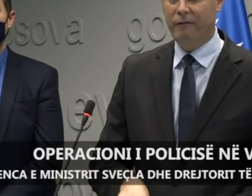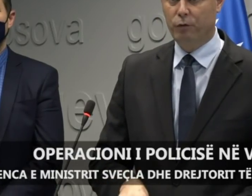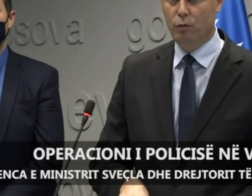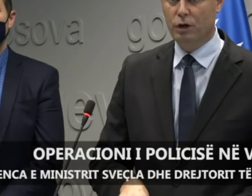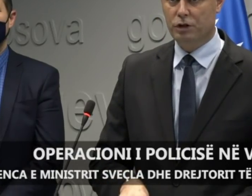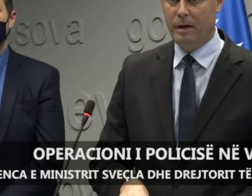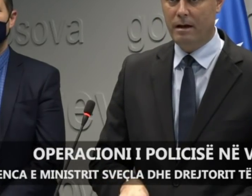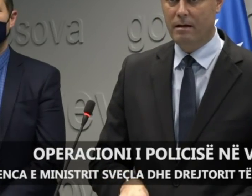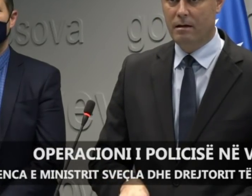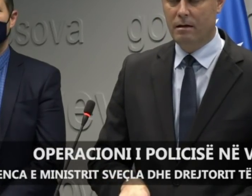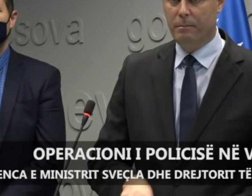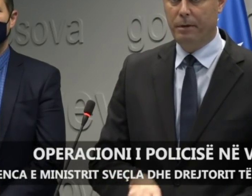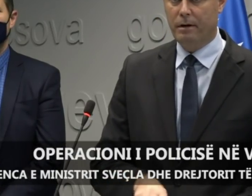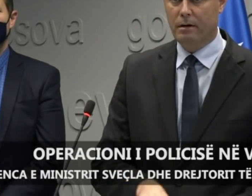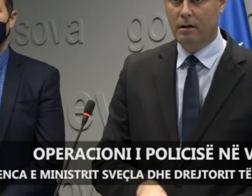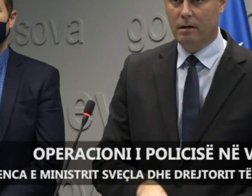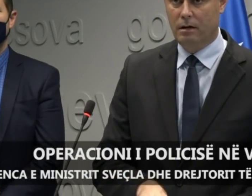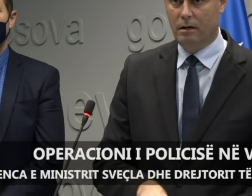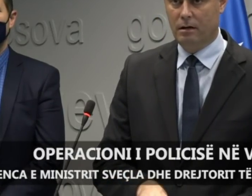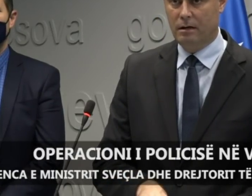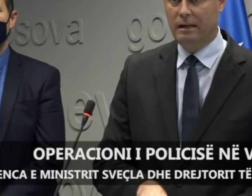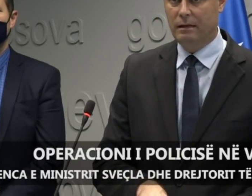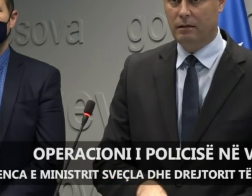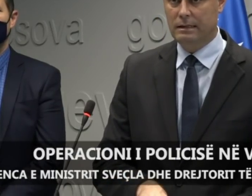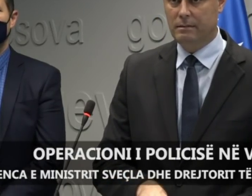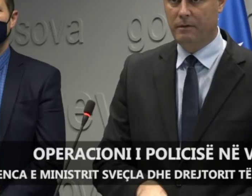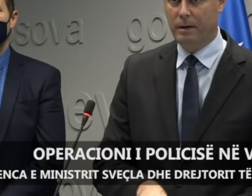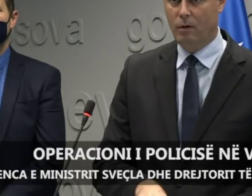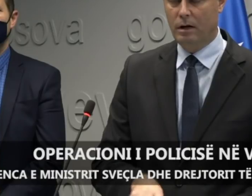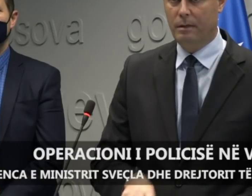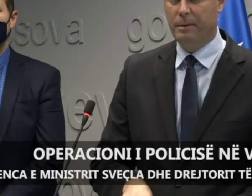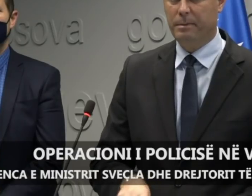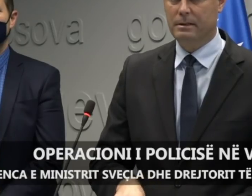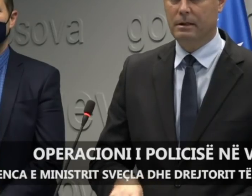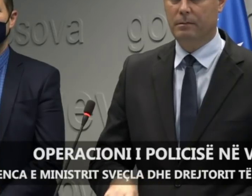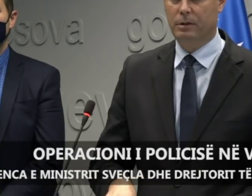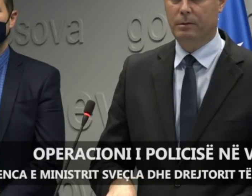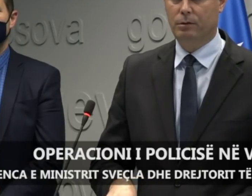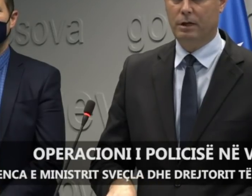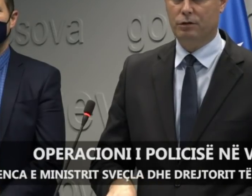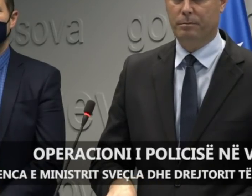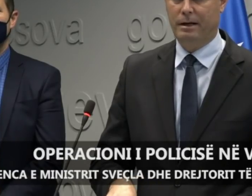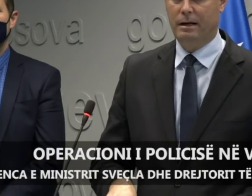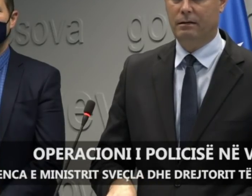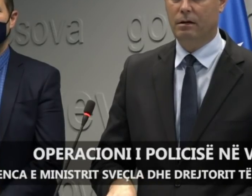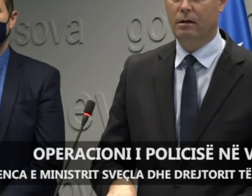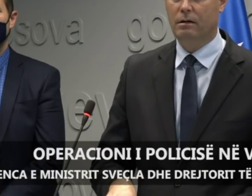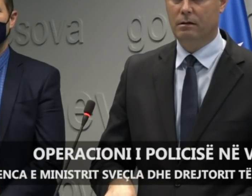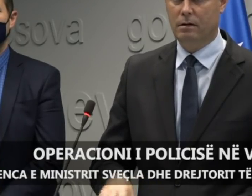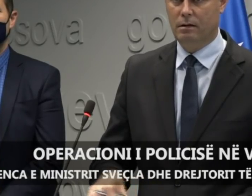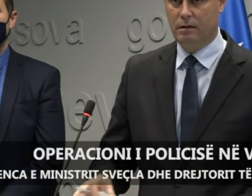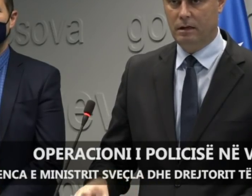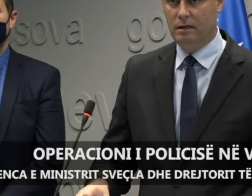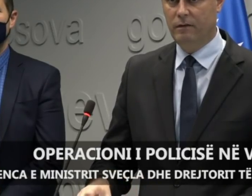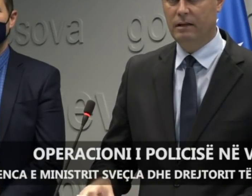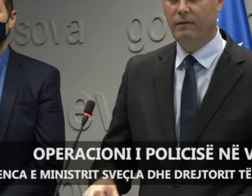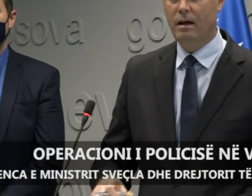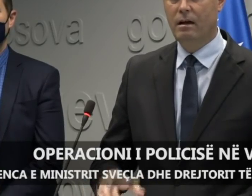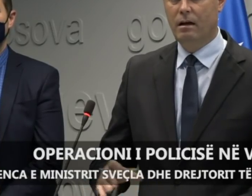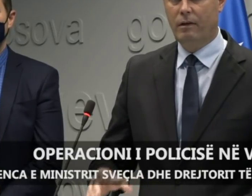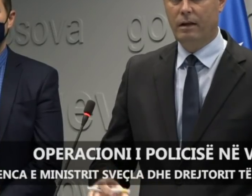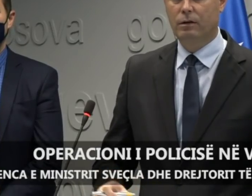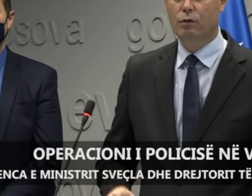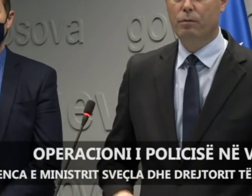të mjaftueshme për ngritje të kallëzimeve penale edhe për procedim të më të tjeshëm penal të